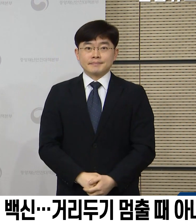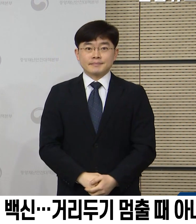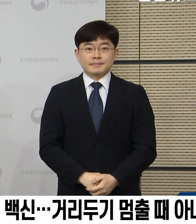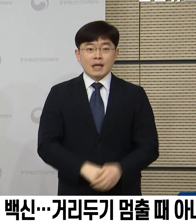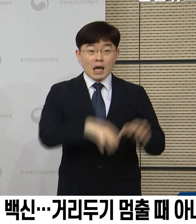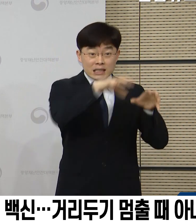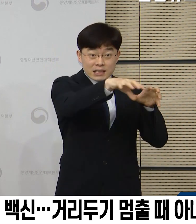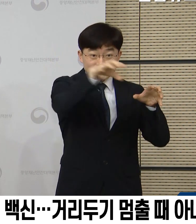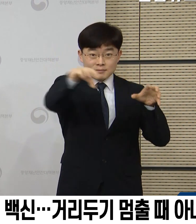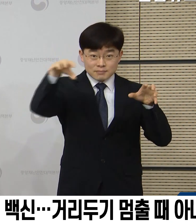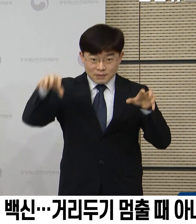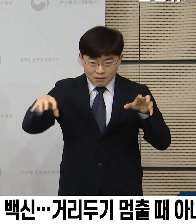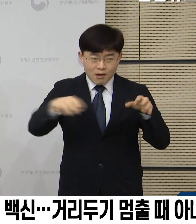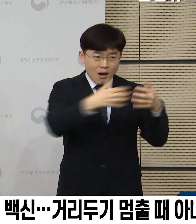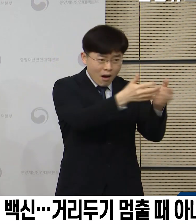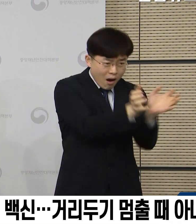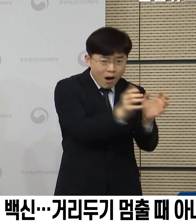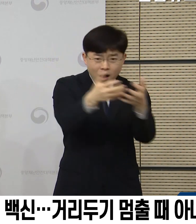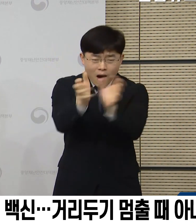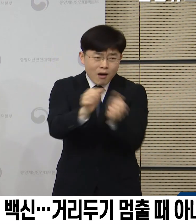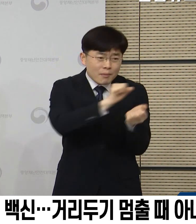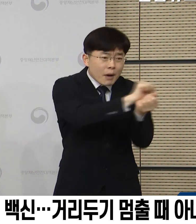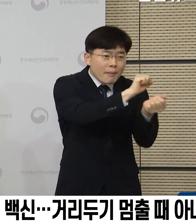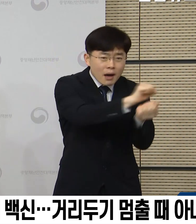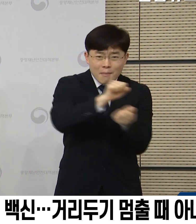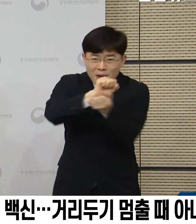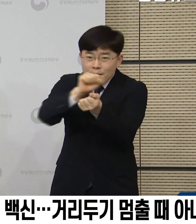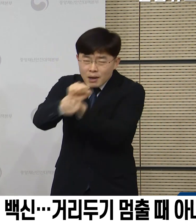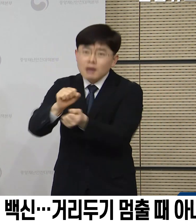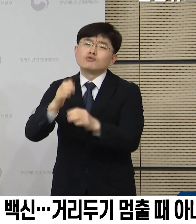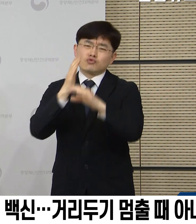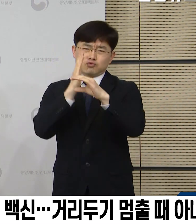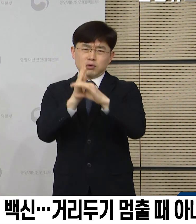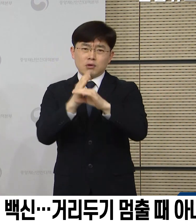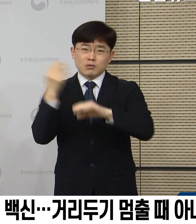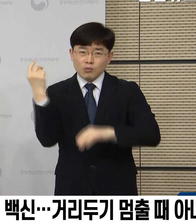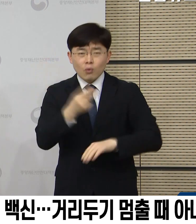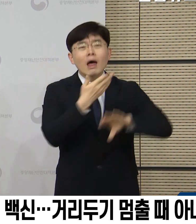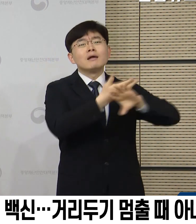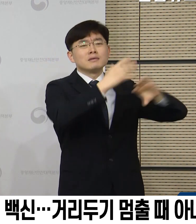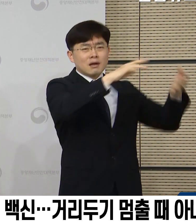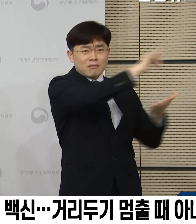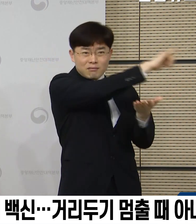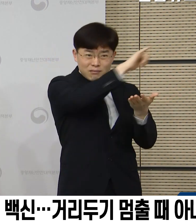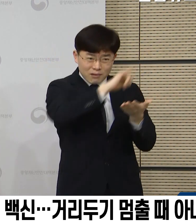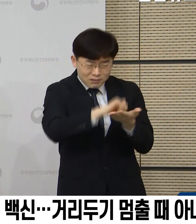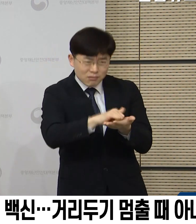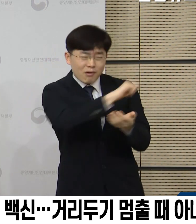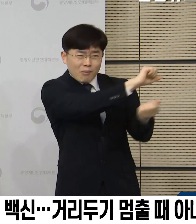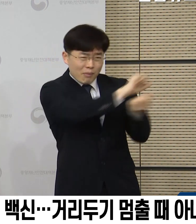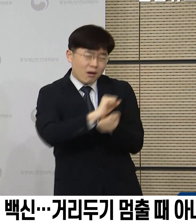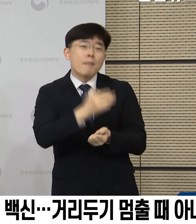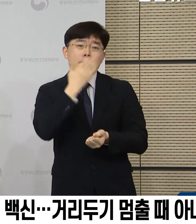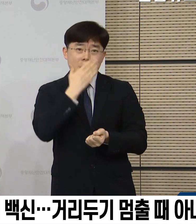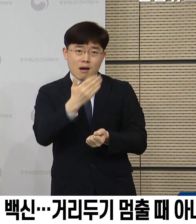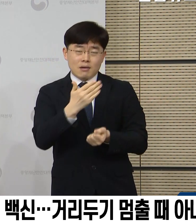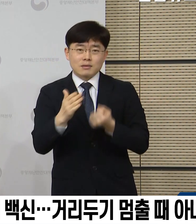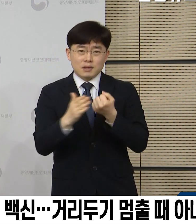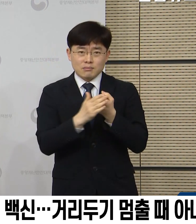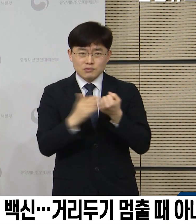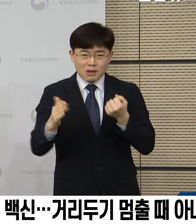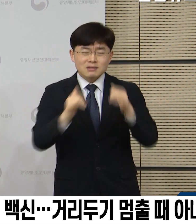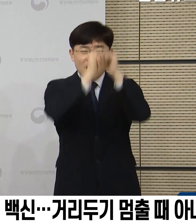지역사회의 산발적인 집단 감염이 계속되고 있고 해외로부터의 유입 위험도 높아지고 있어